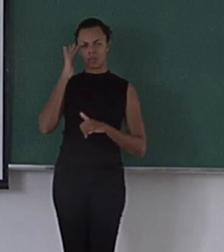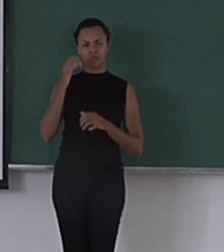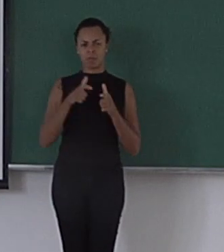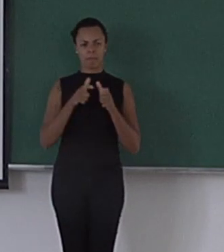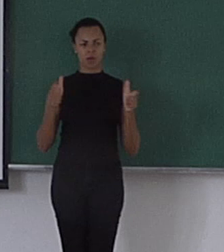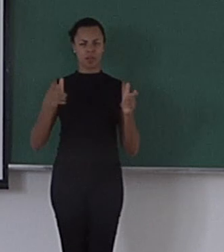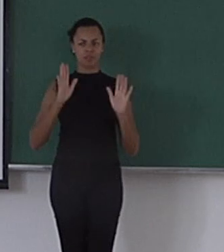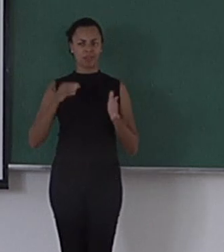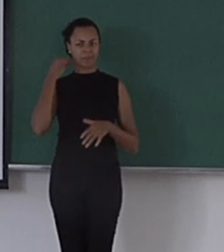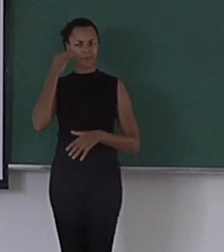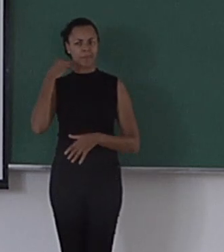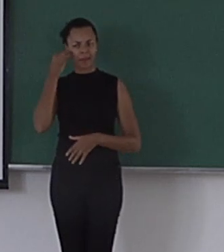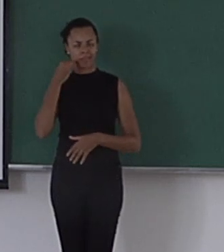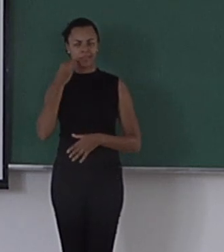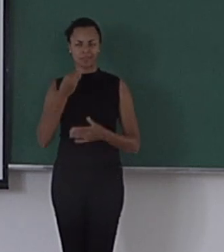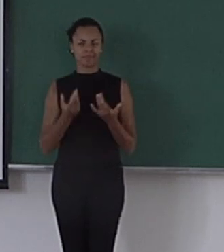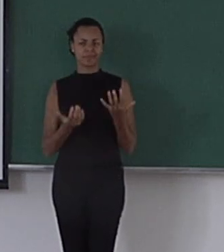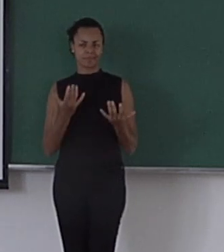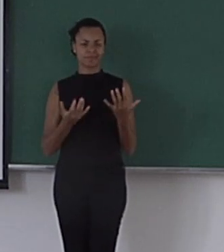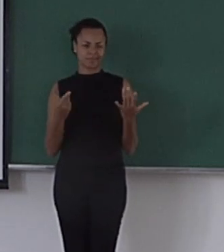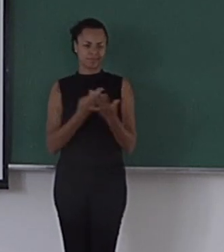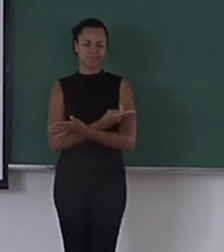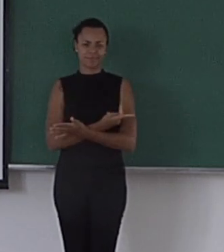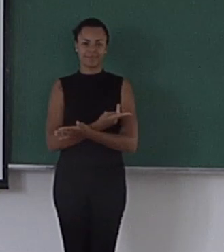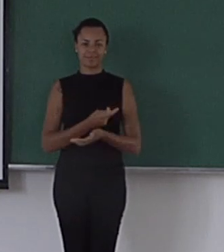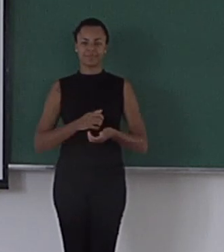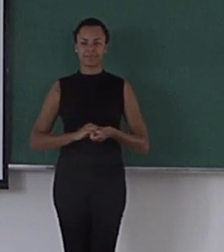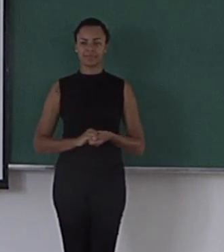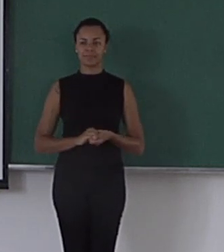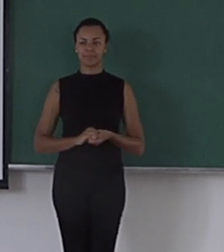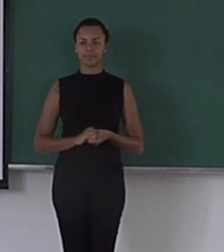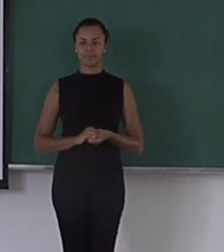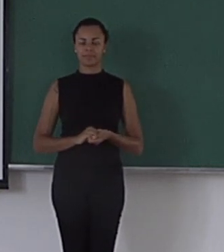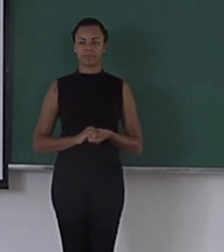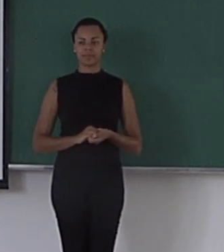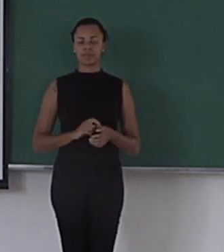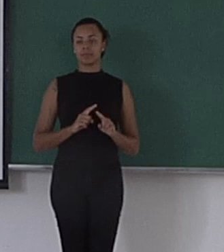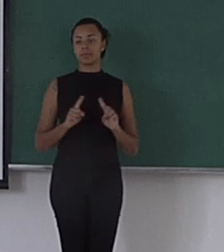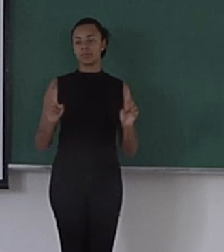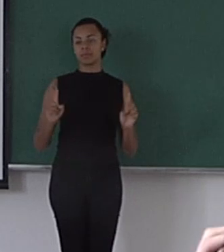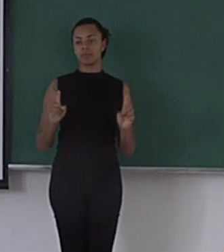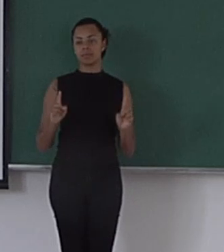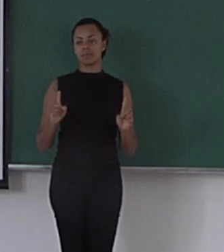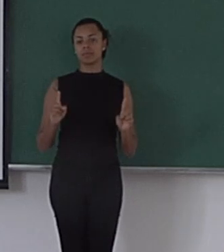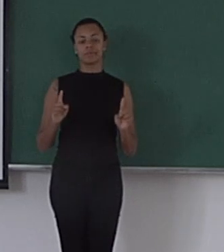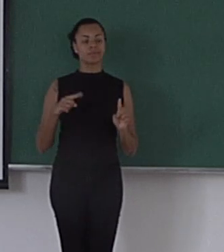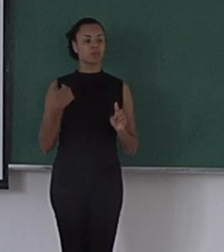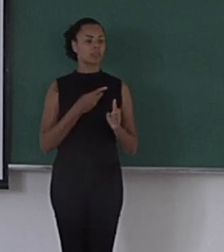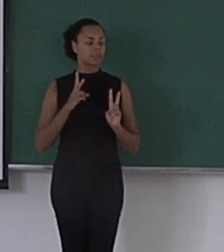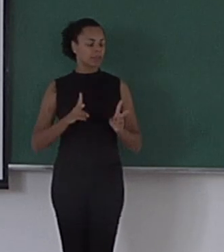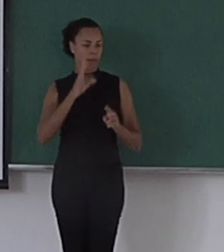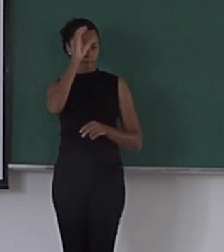mundo já teve alguma experiência de algum tipo de queimadura, sim. Mas a gente sempre aprendeu que